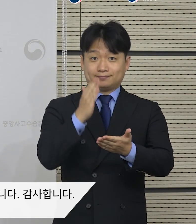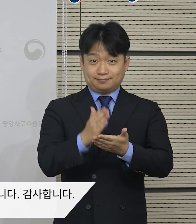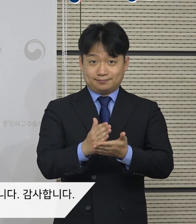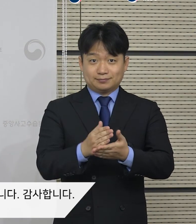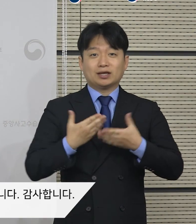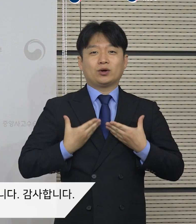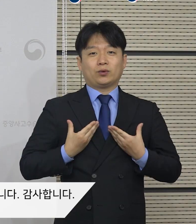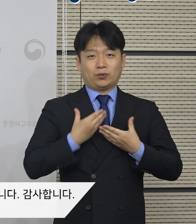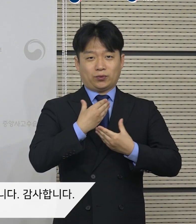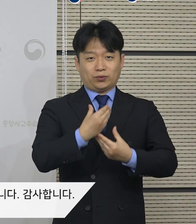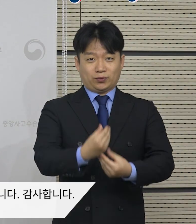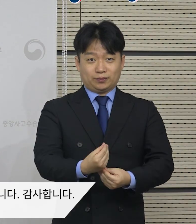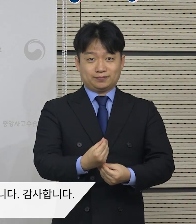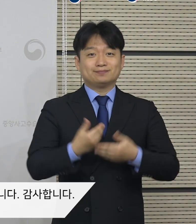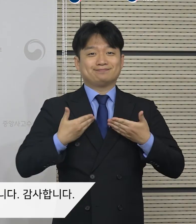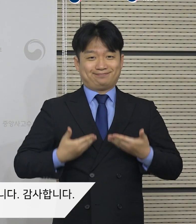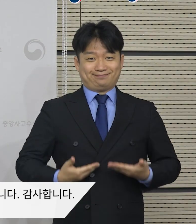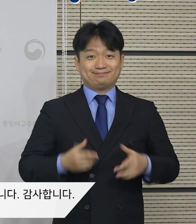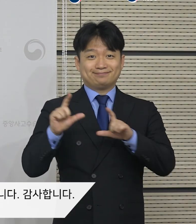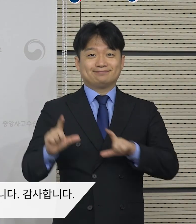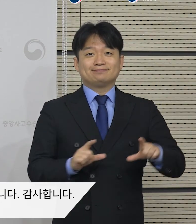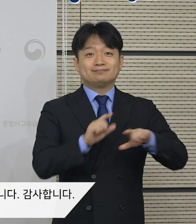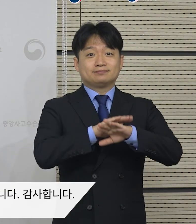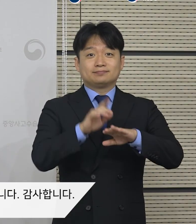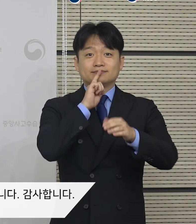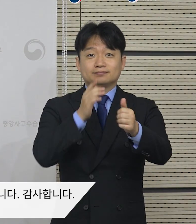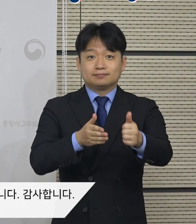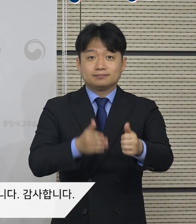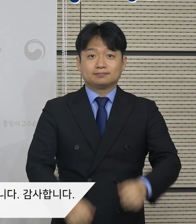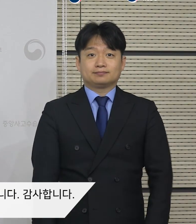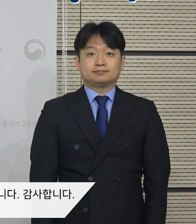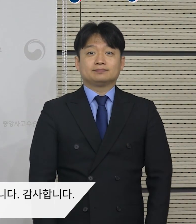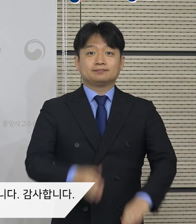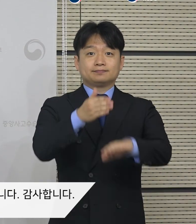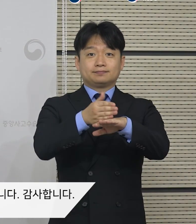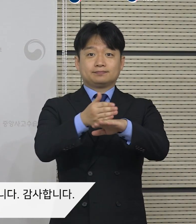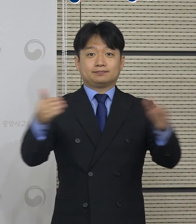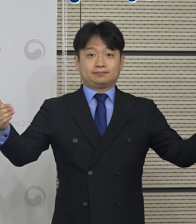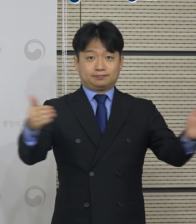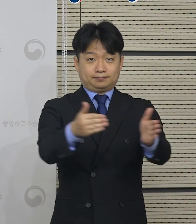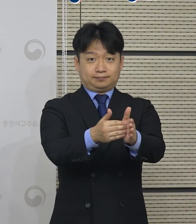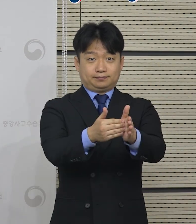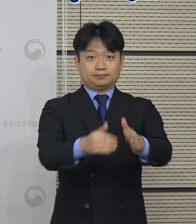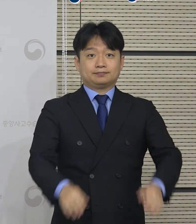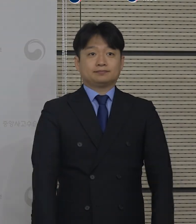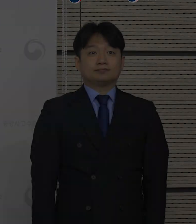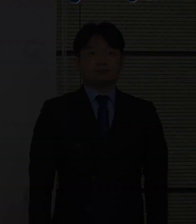차분하게 일상생활에 임해 주시기를 다시 한번 당부드립니다. 감사합니다.